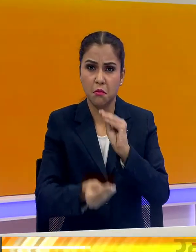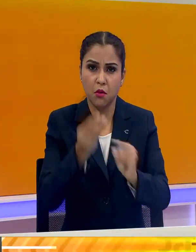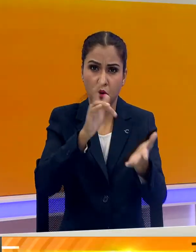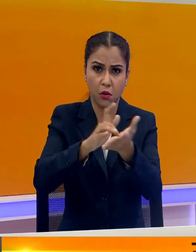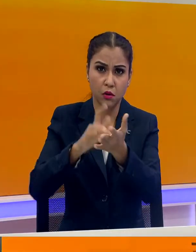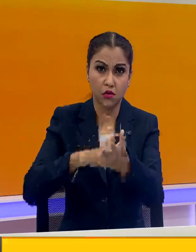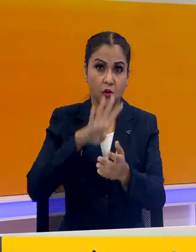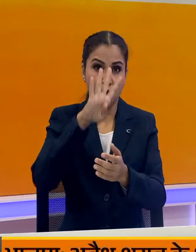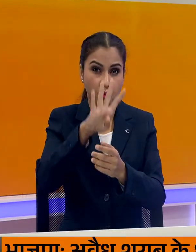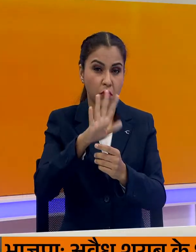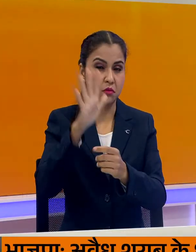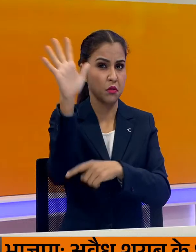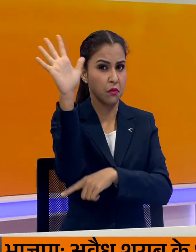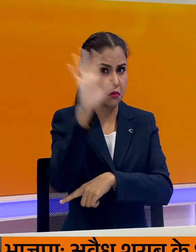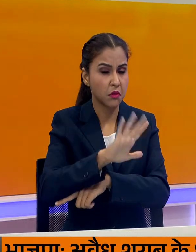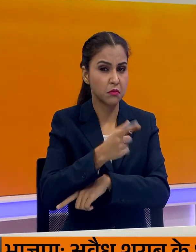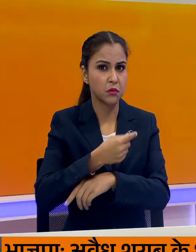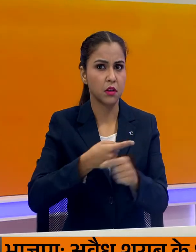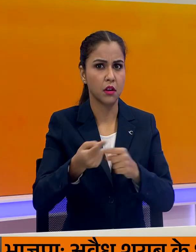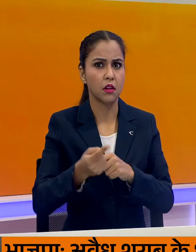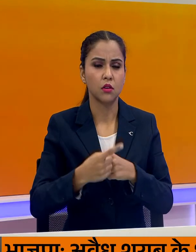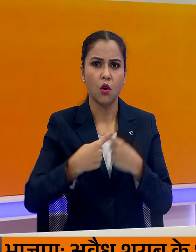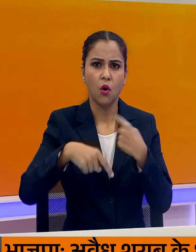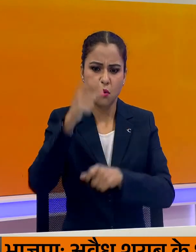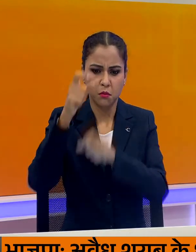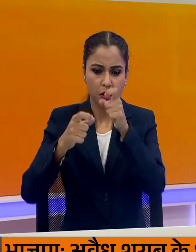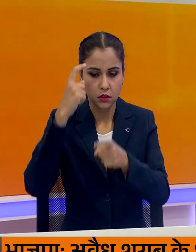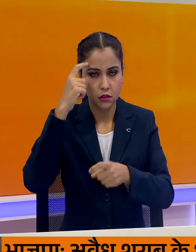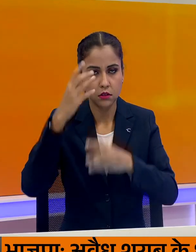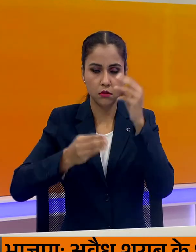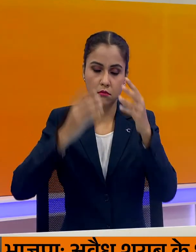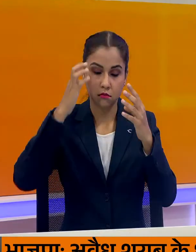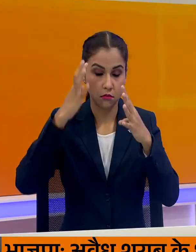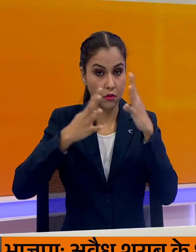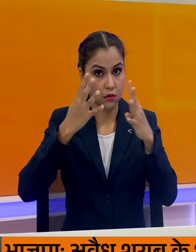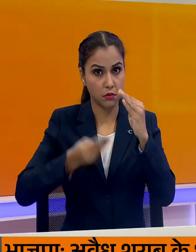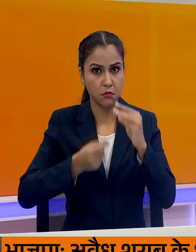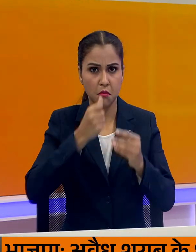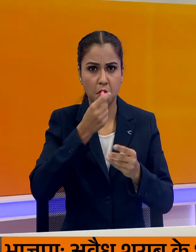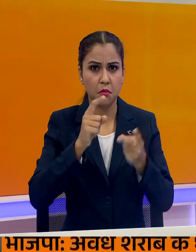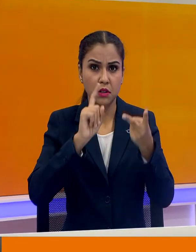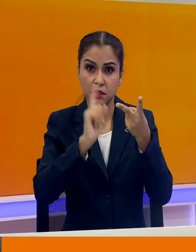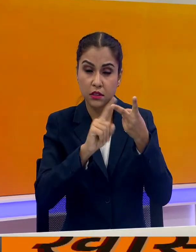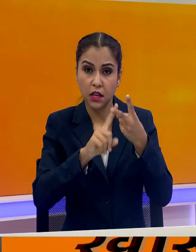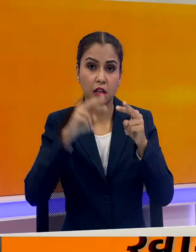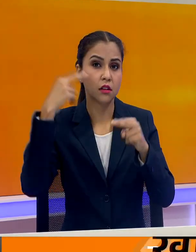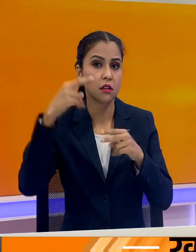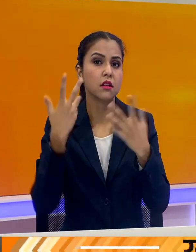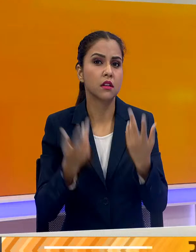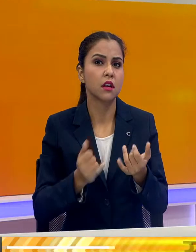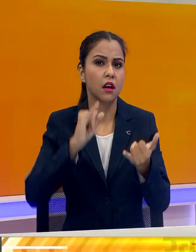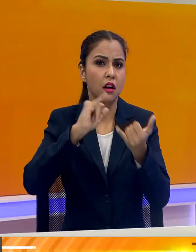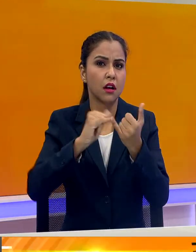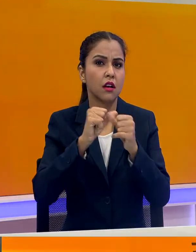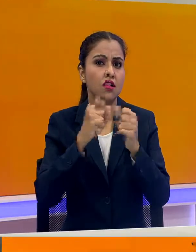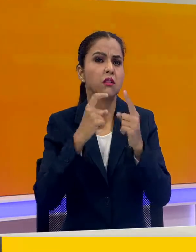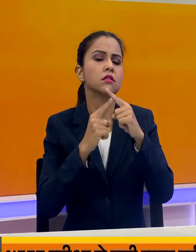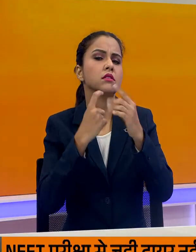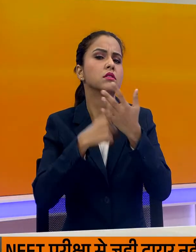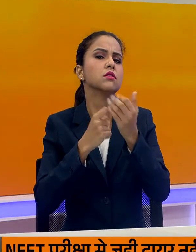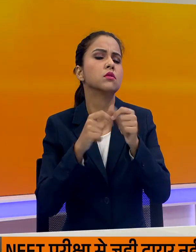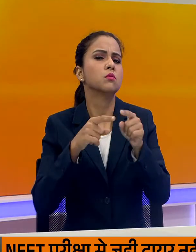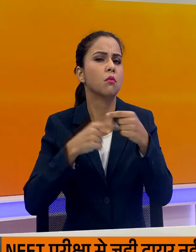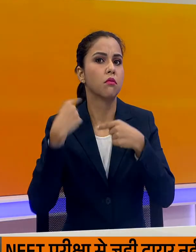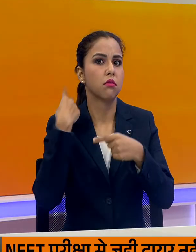और 5वें दिन हो पा रही है, जिससे लोग परेशान हैं। पानी की कमी की दूसरी बड़ी वजह है सतलुज पेयजल परियोजना का